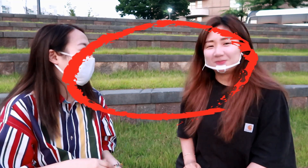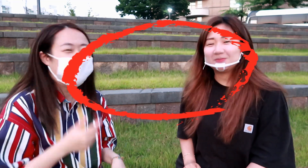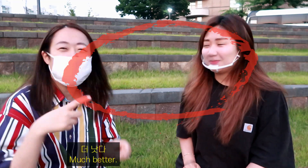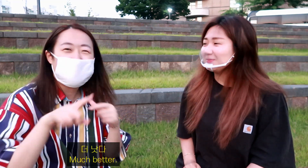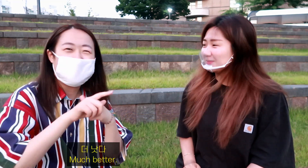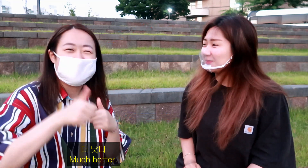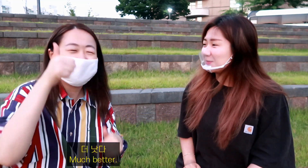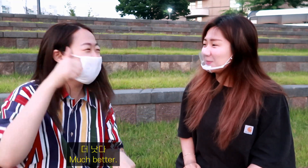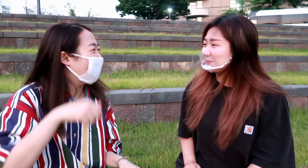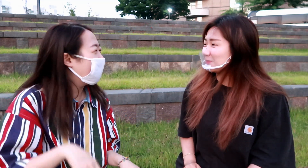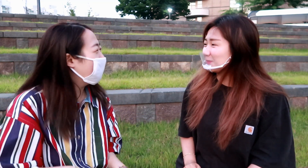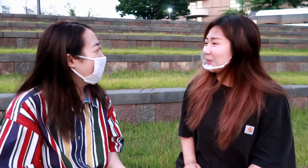앞에 더 낫다.